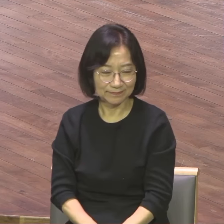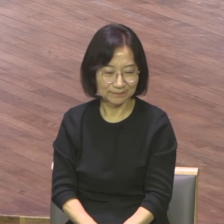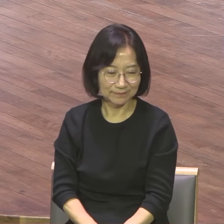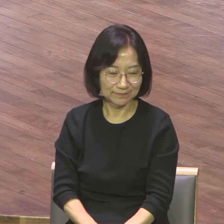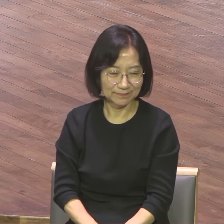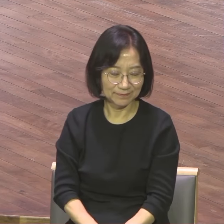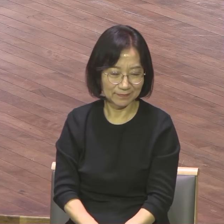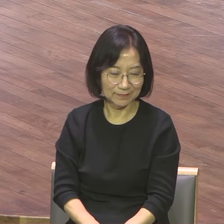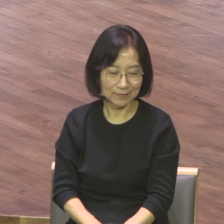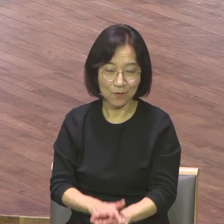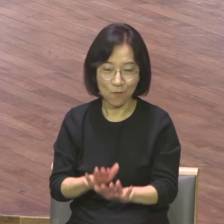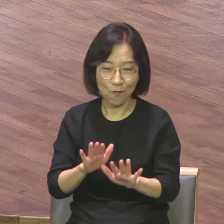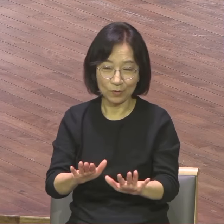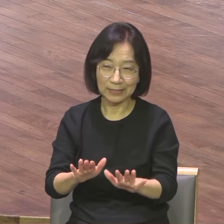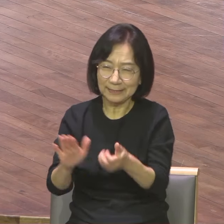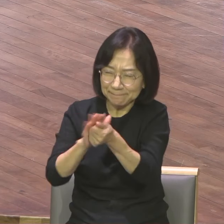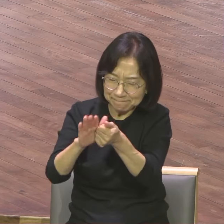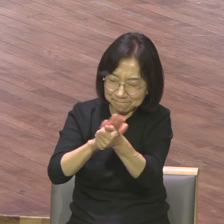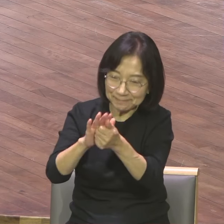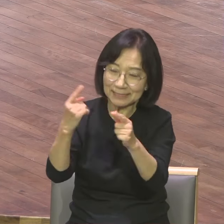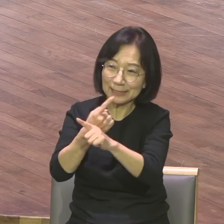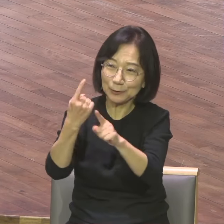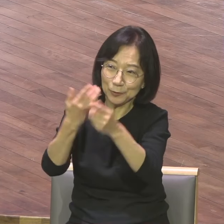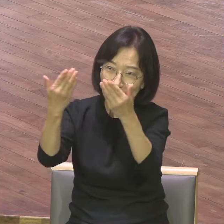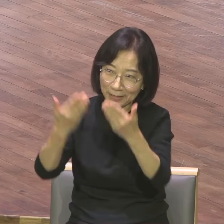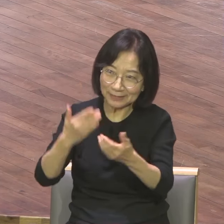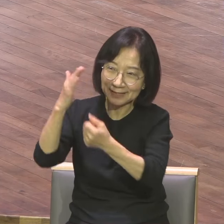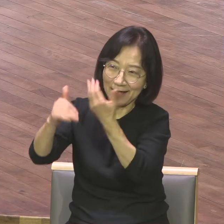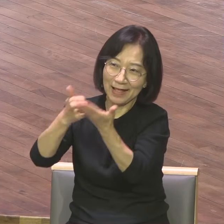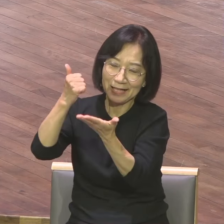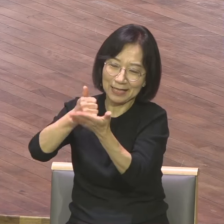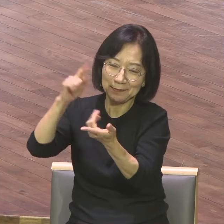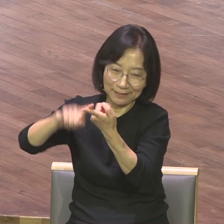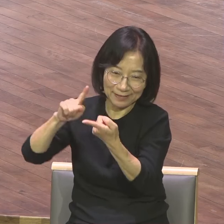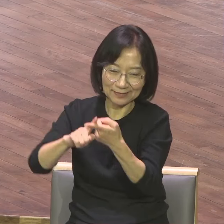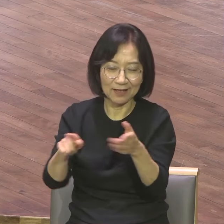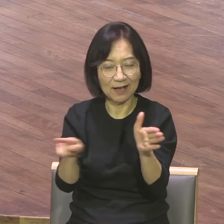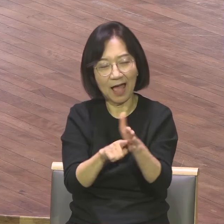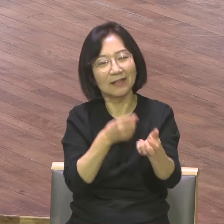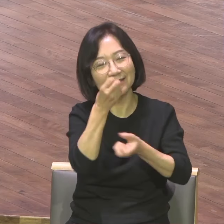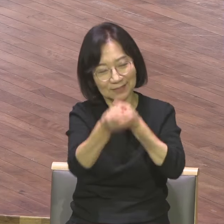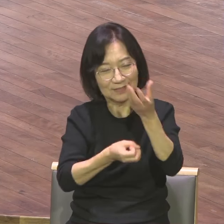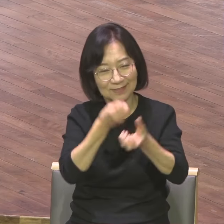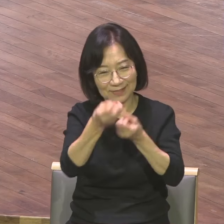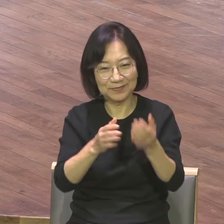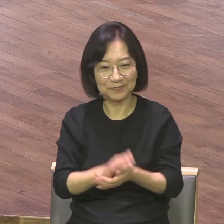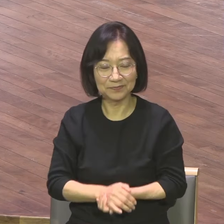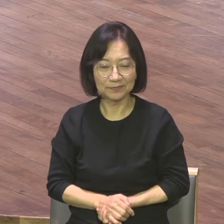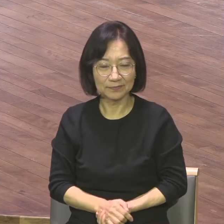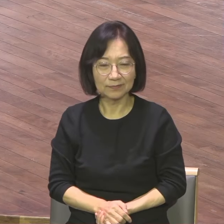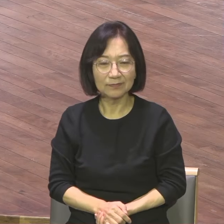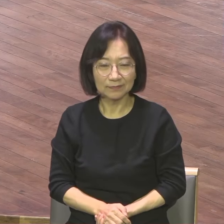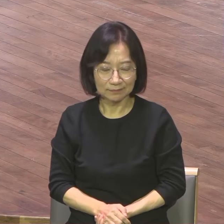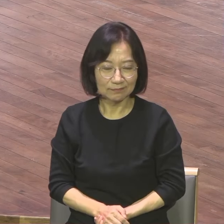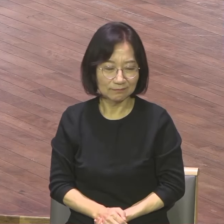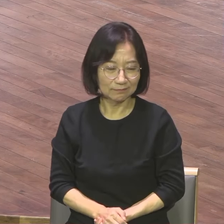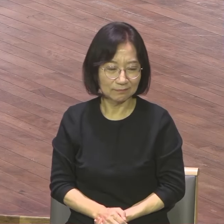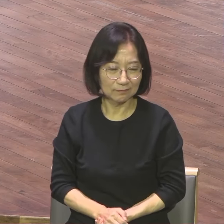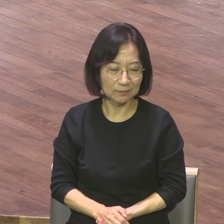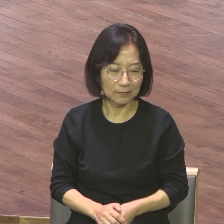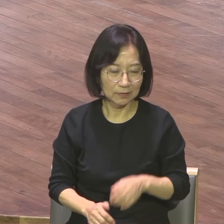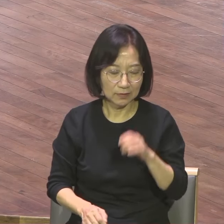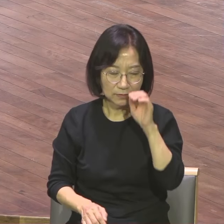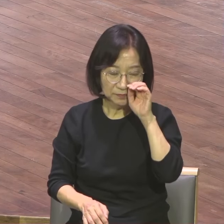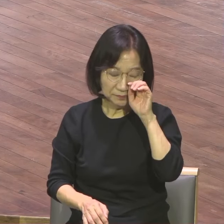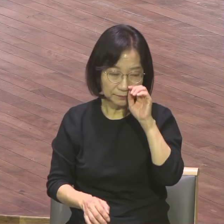이걸 간증하고 있는 거예요 지금. 자, 하나님의 놀라운 은혜가 자신의 삶을 치유하고 회복시키겠다는 체험적 고백을